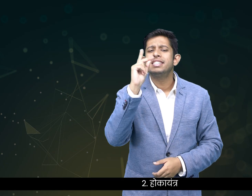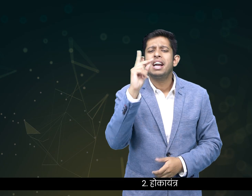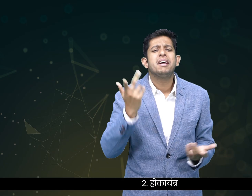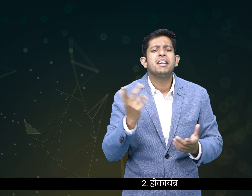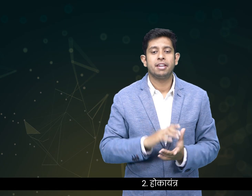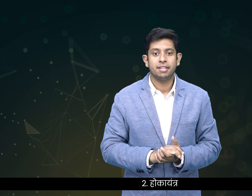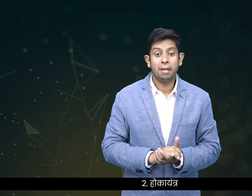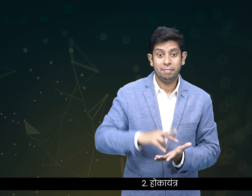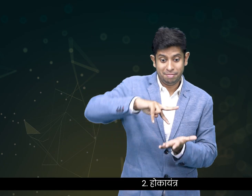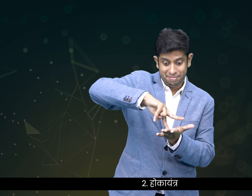होकायंत्र.